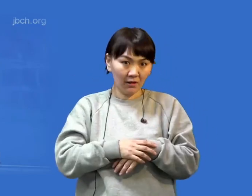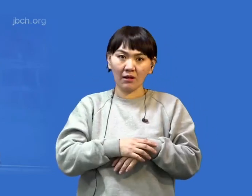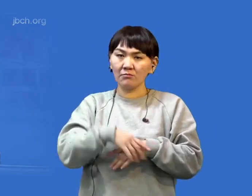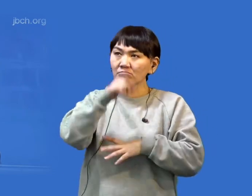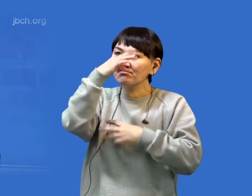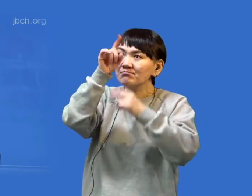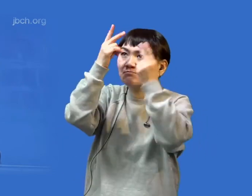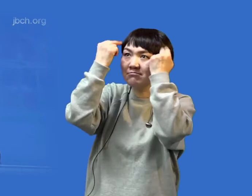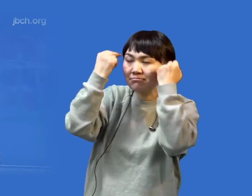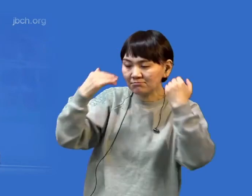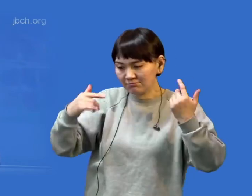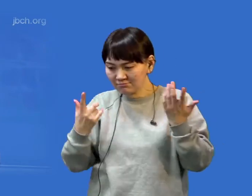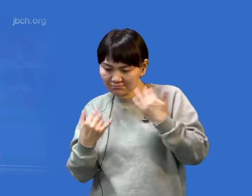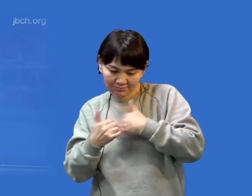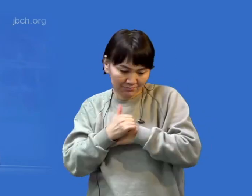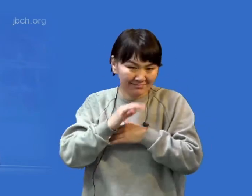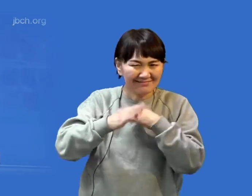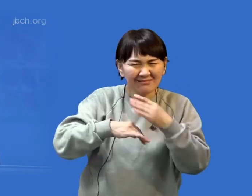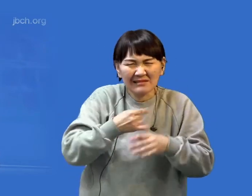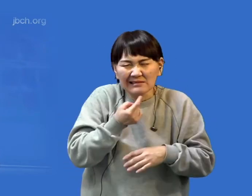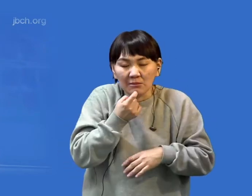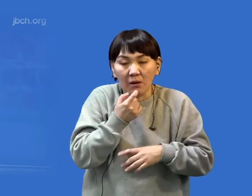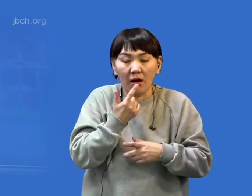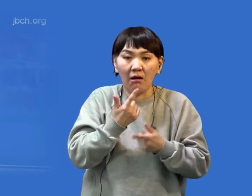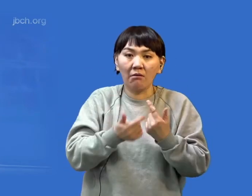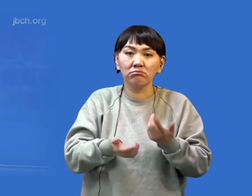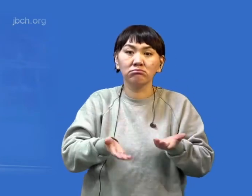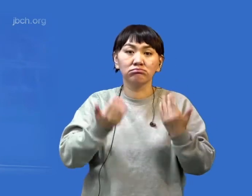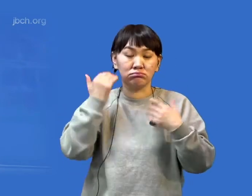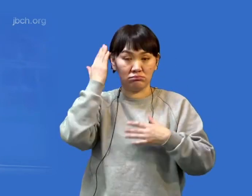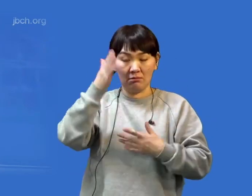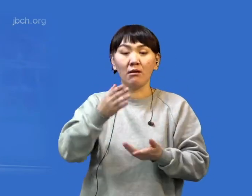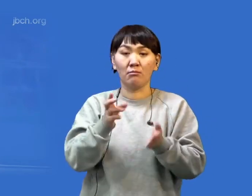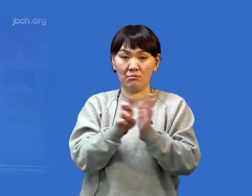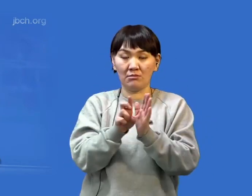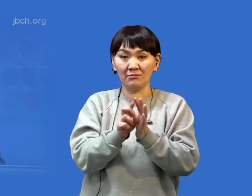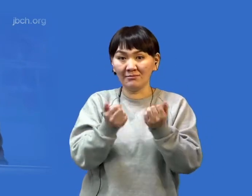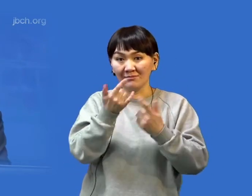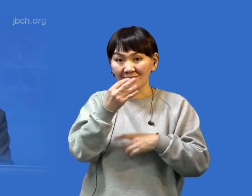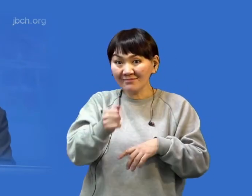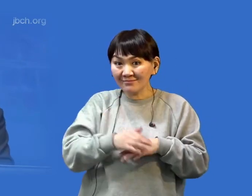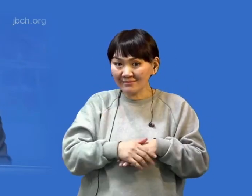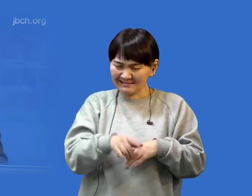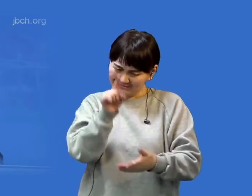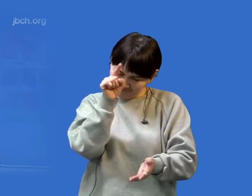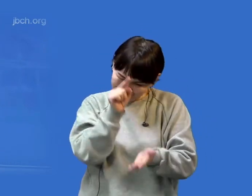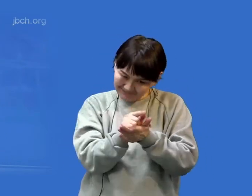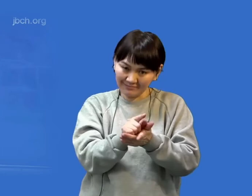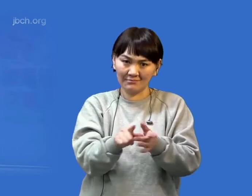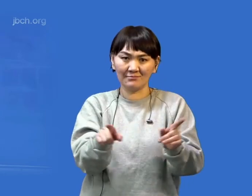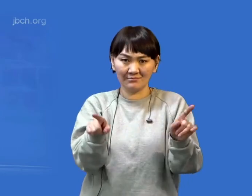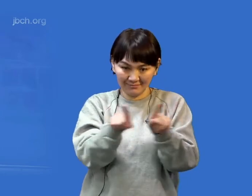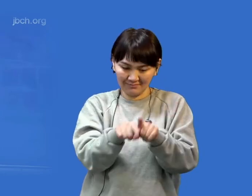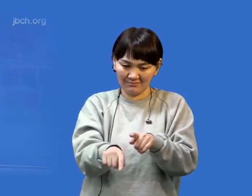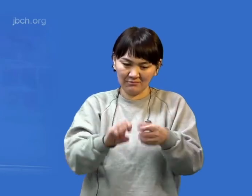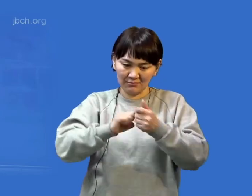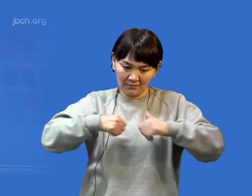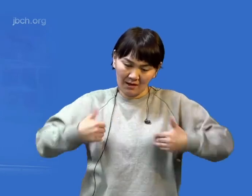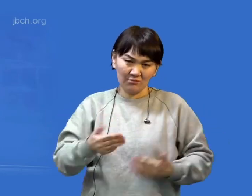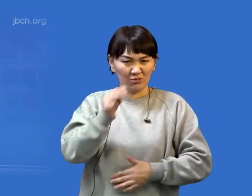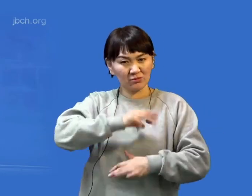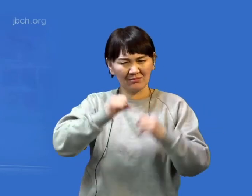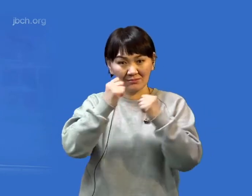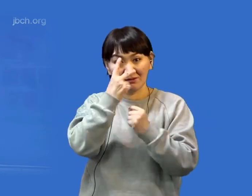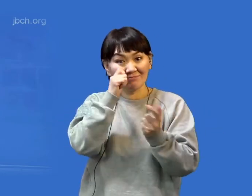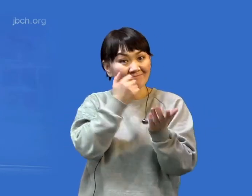дуулууртай амьдрах нь тийм хэцүү зүйл биш болно. Заавал тэгэж амьдрахын төлөө